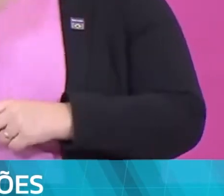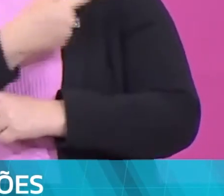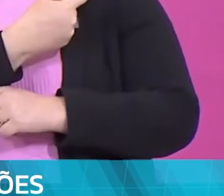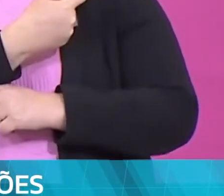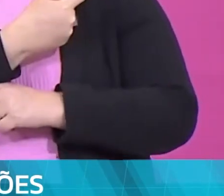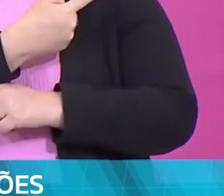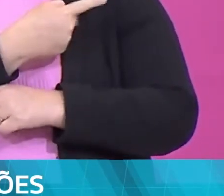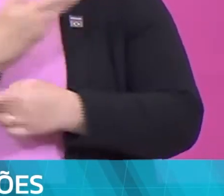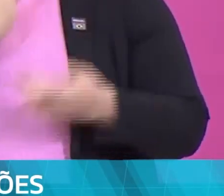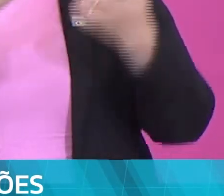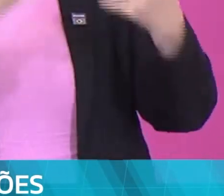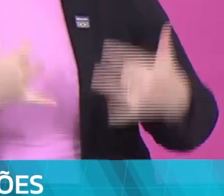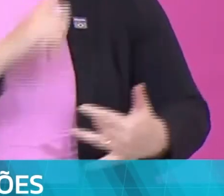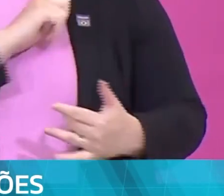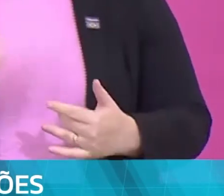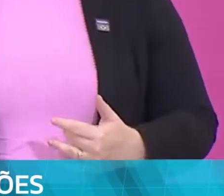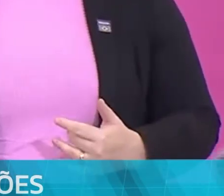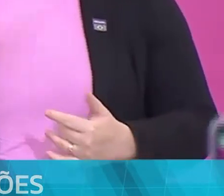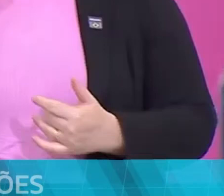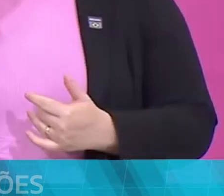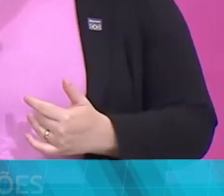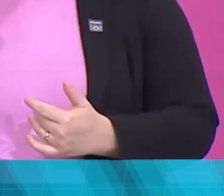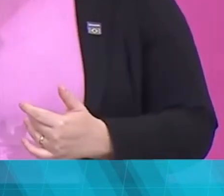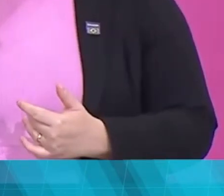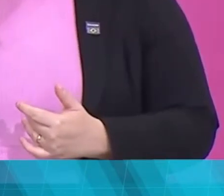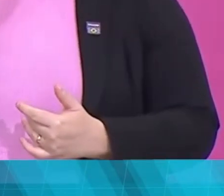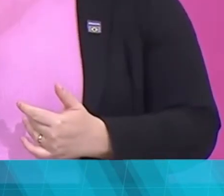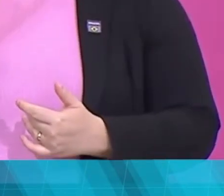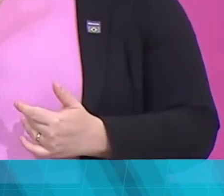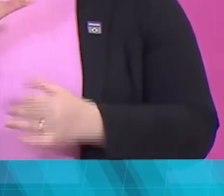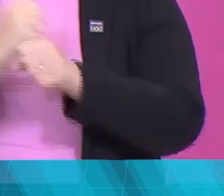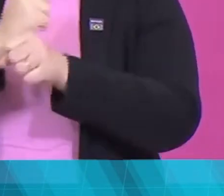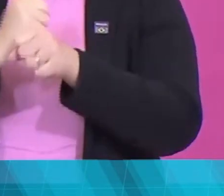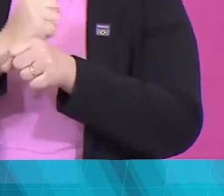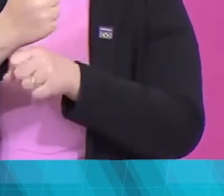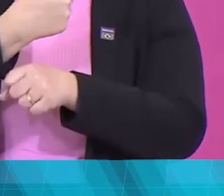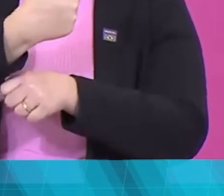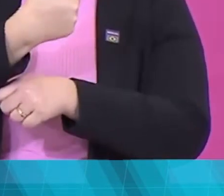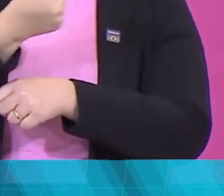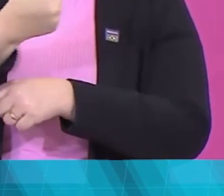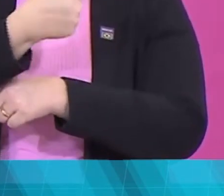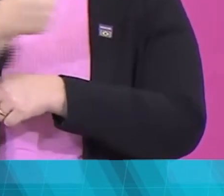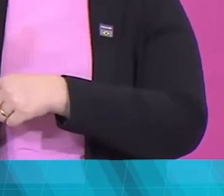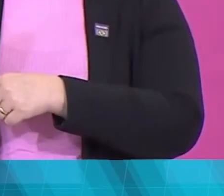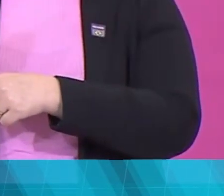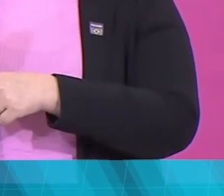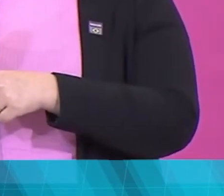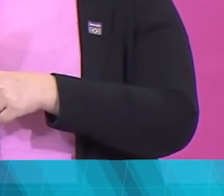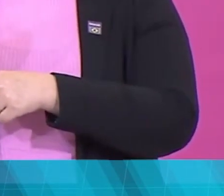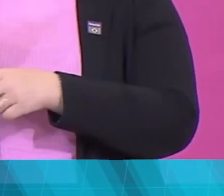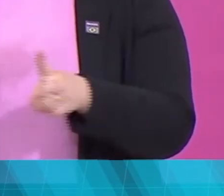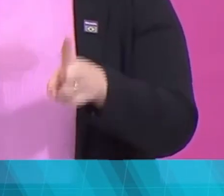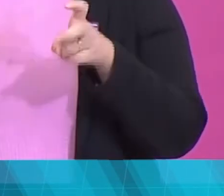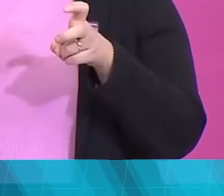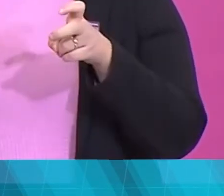reais em políticas para o público feminino. Só no ano de 2021,